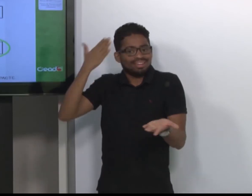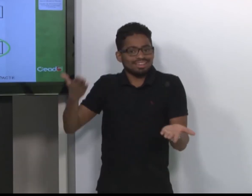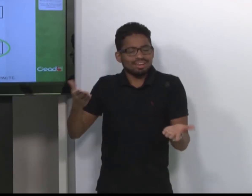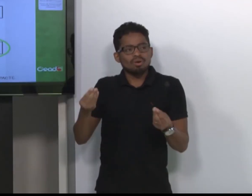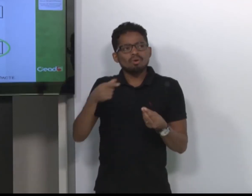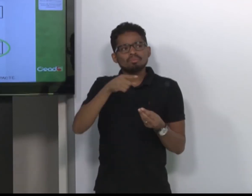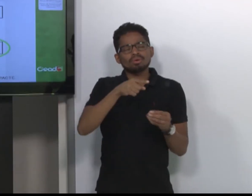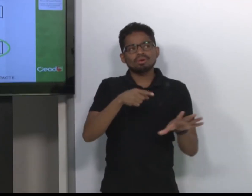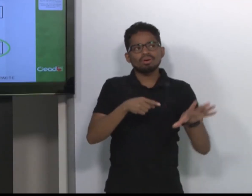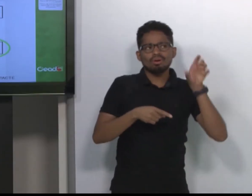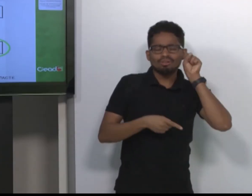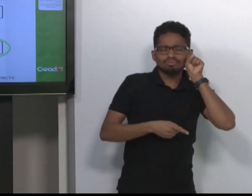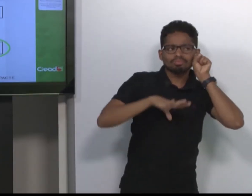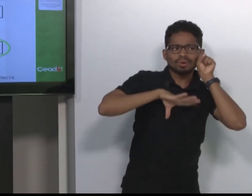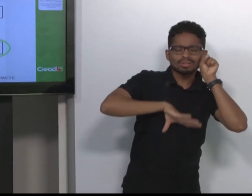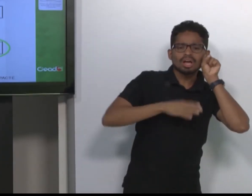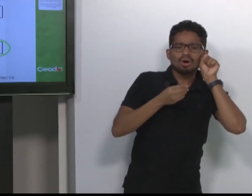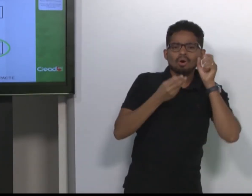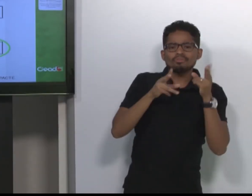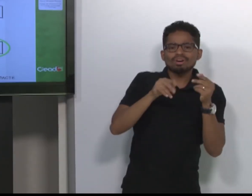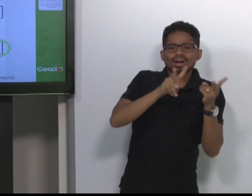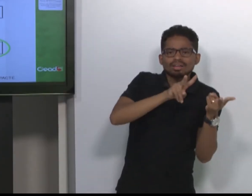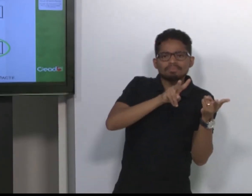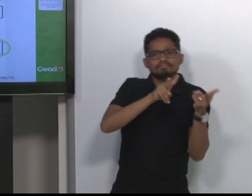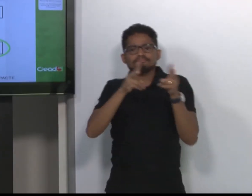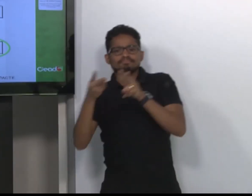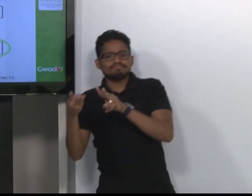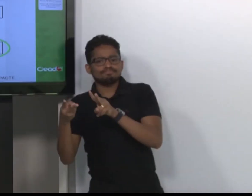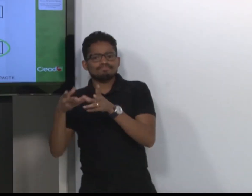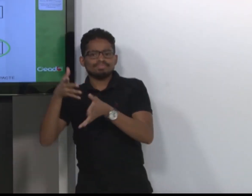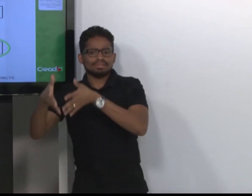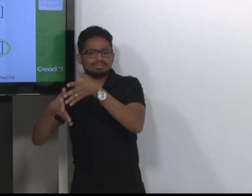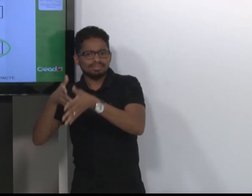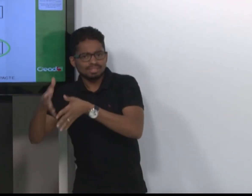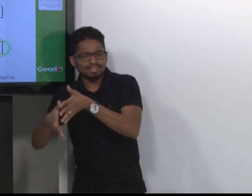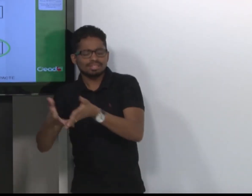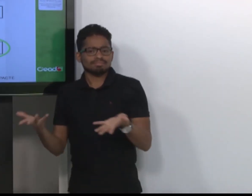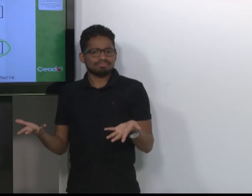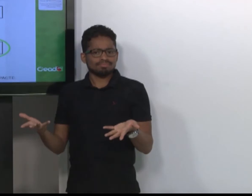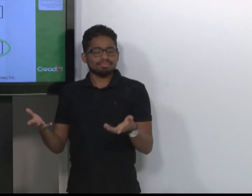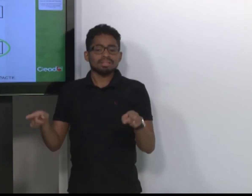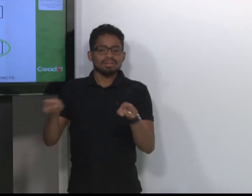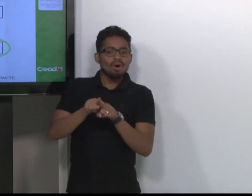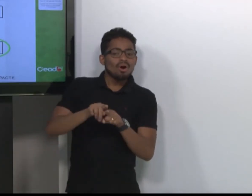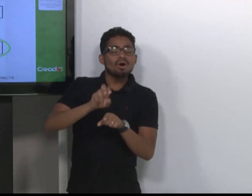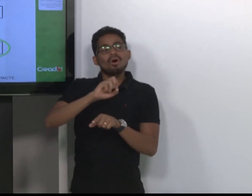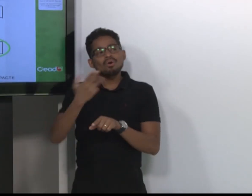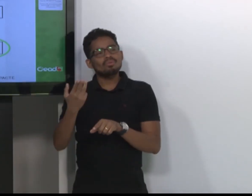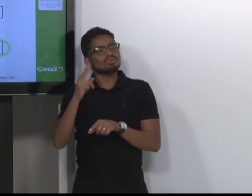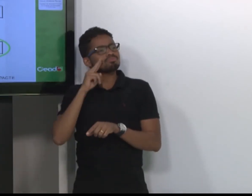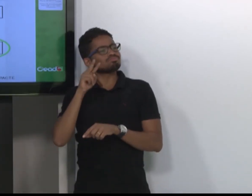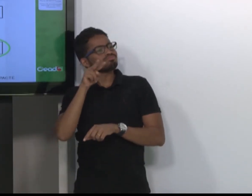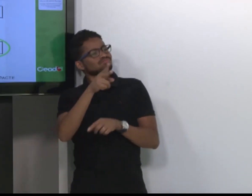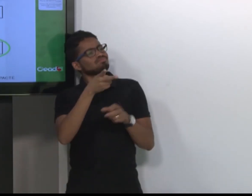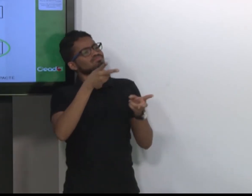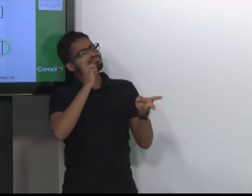é necessário saber se vou ouvir e fazer a tradução, ou vou